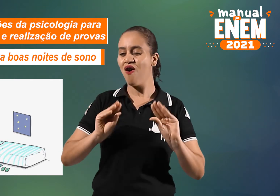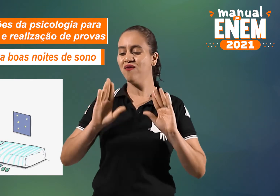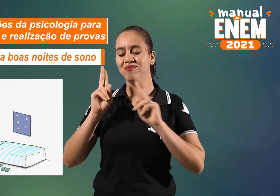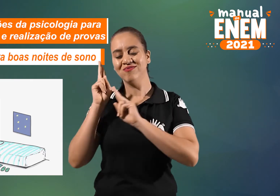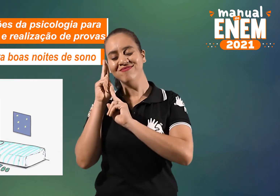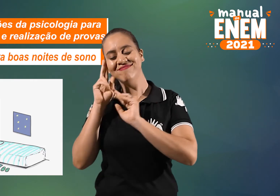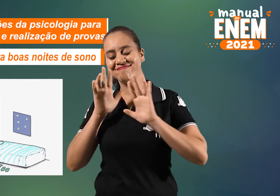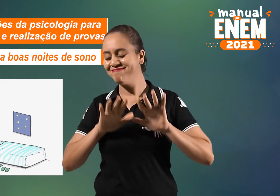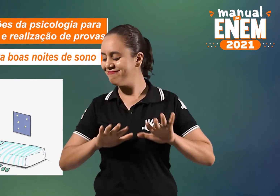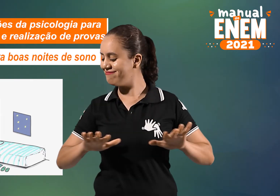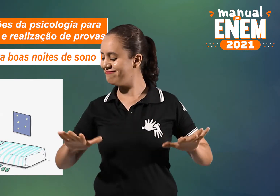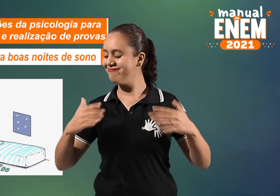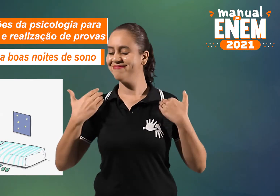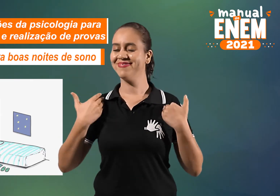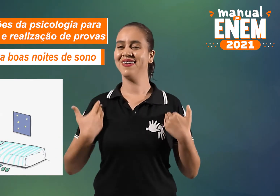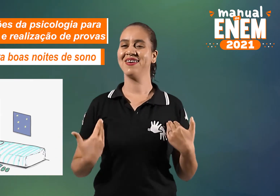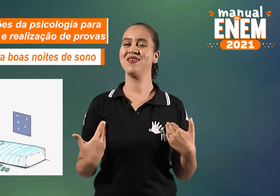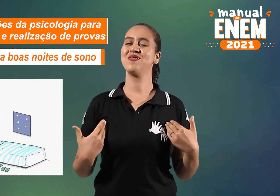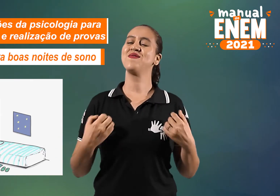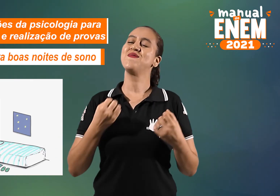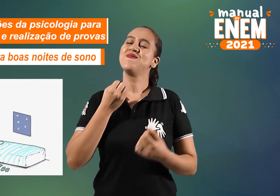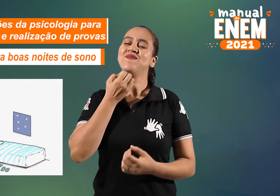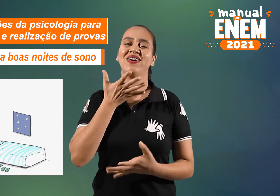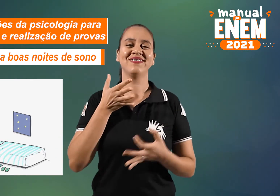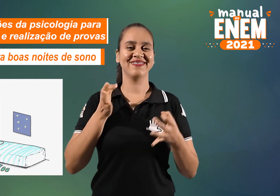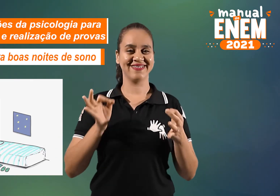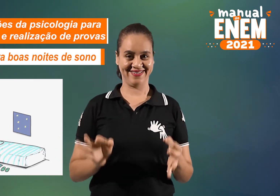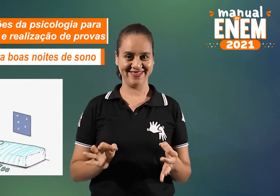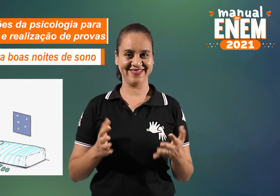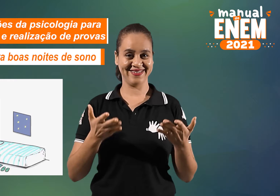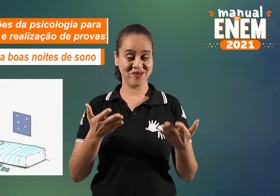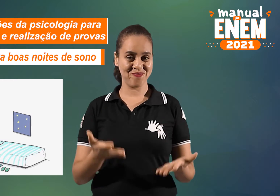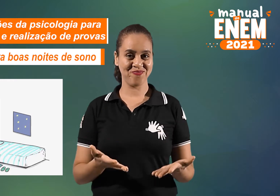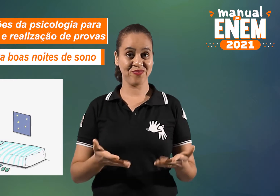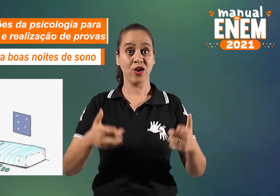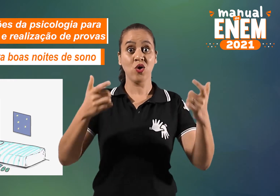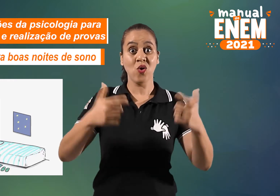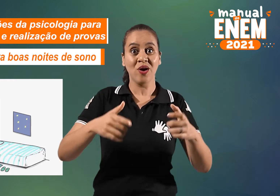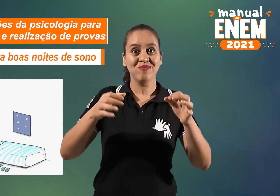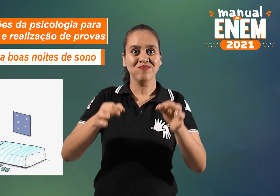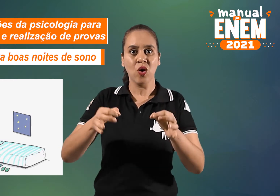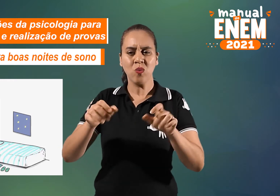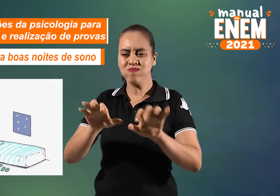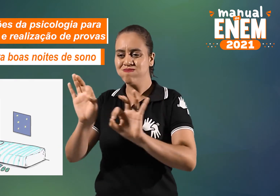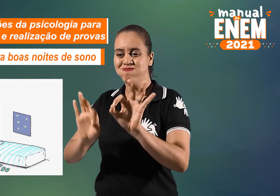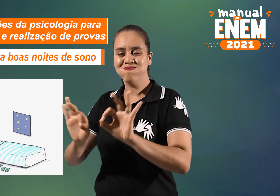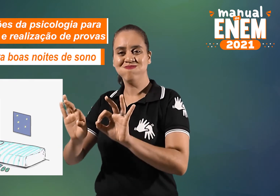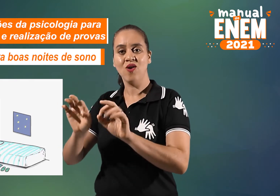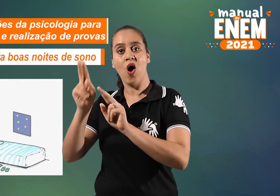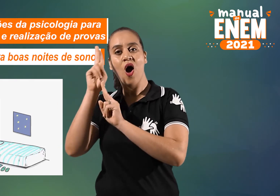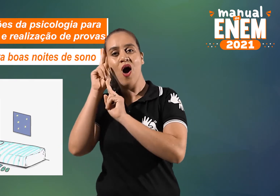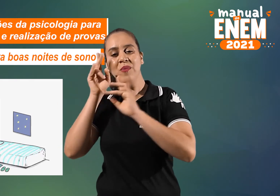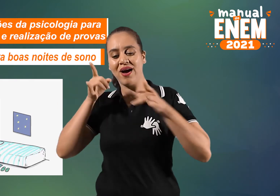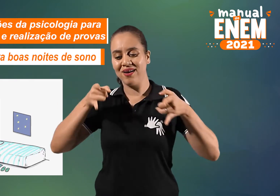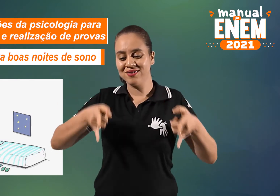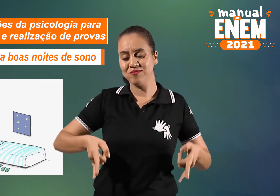claro, adequados para que seu corpo fique confortável. Uso adequado da cama. Evite usar a cama